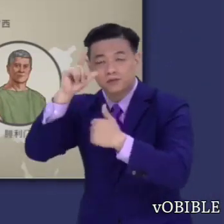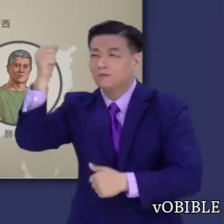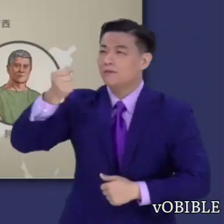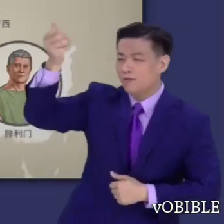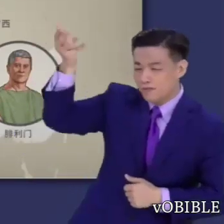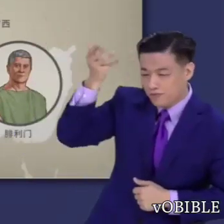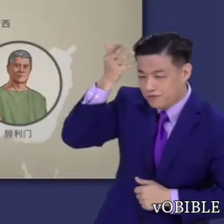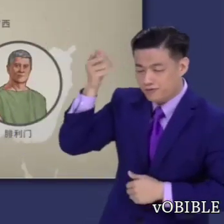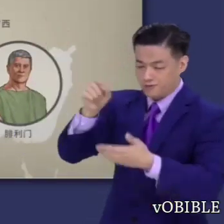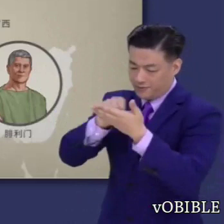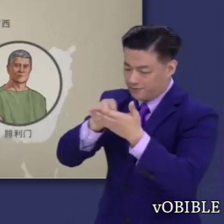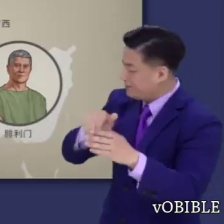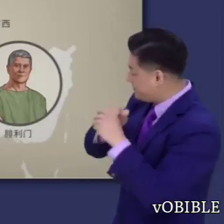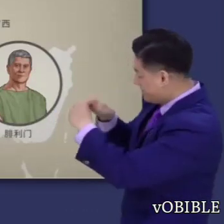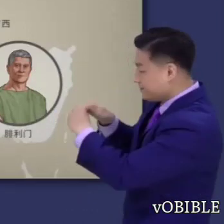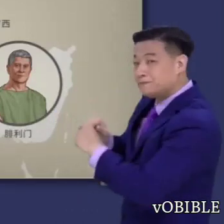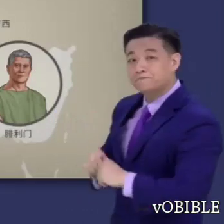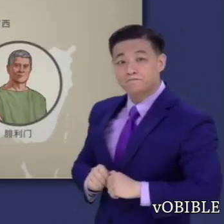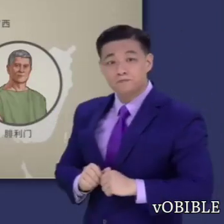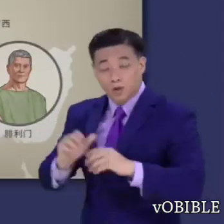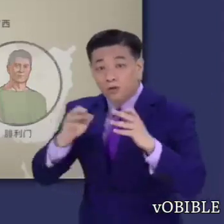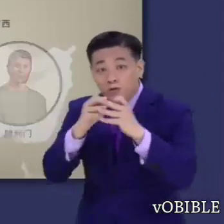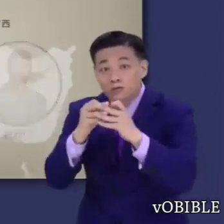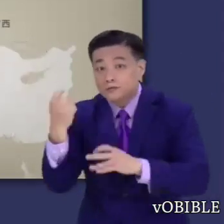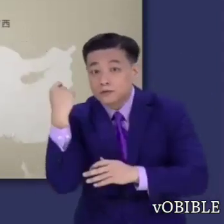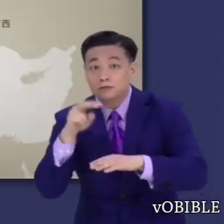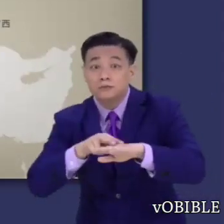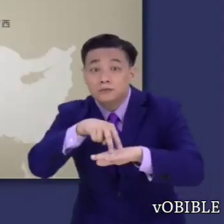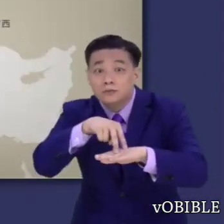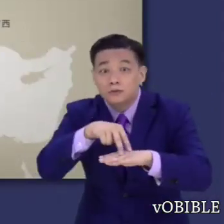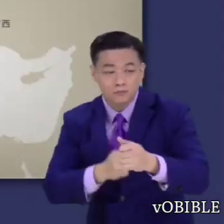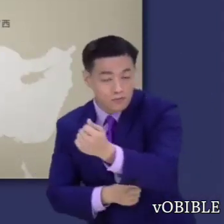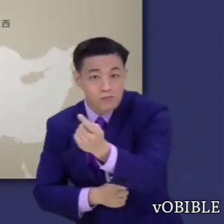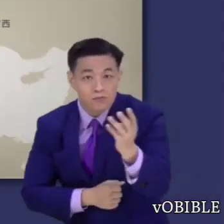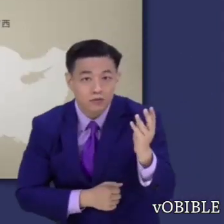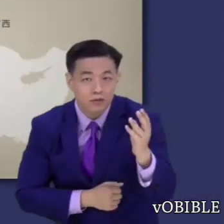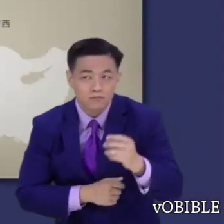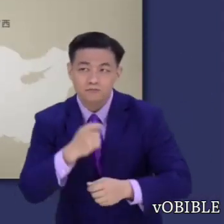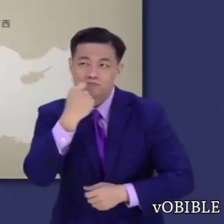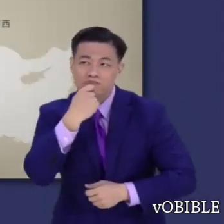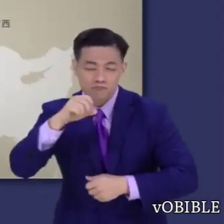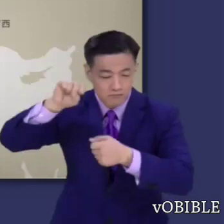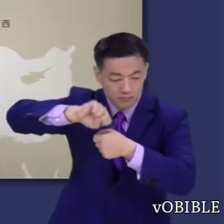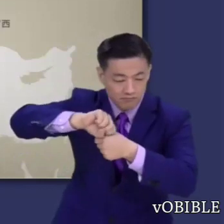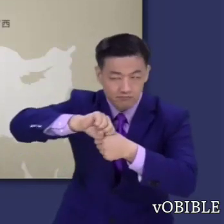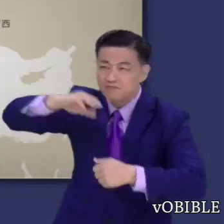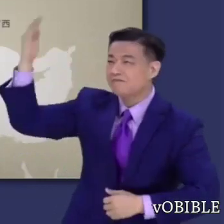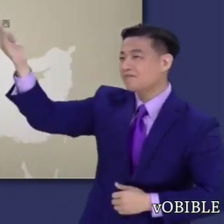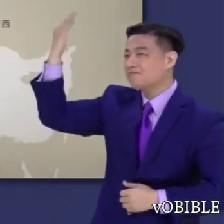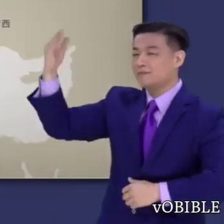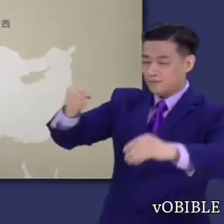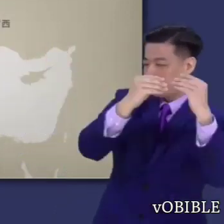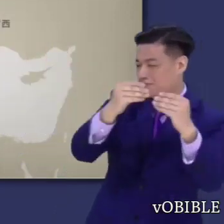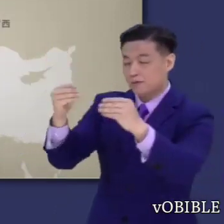利门。保罗曾受上帝启示写信给腓利门。会众成立后不久，就有